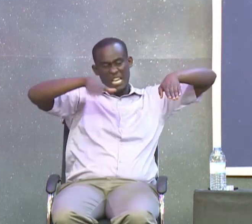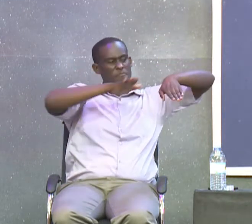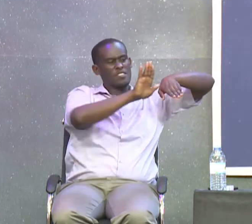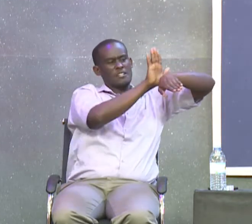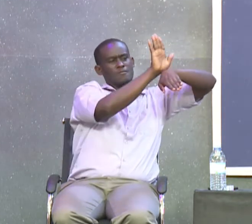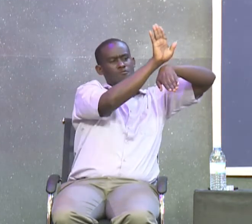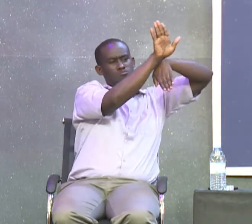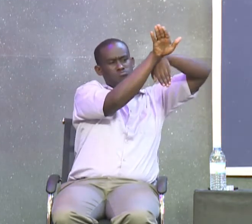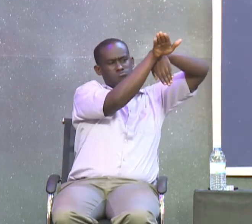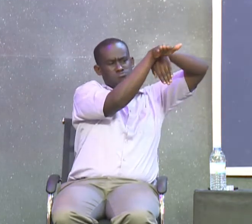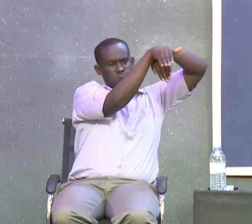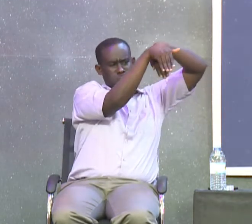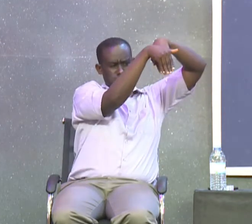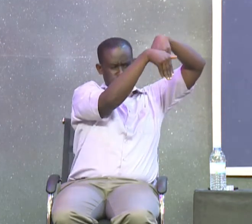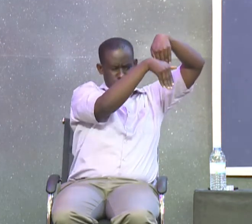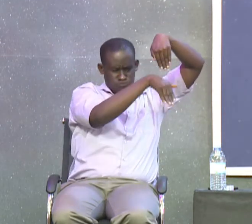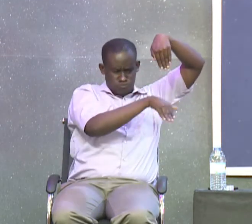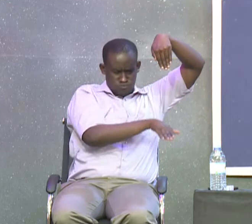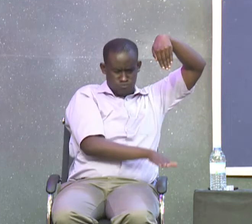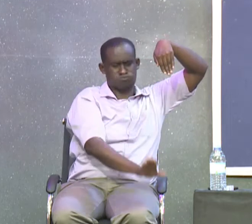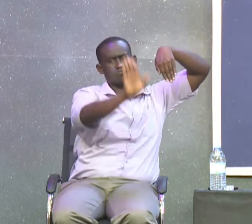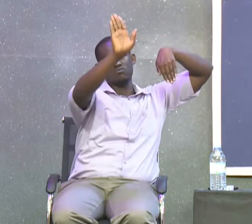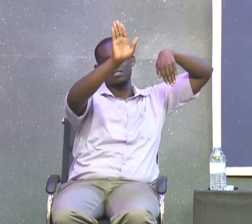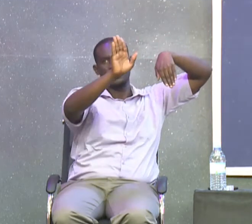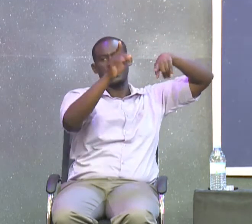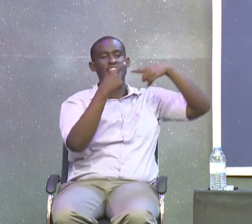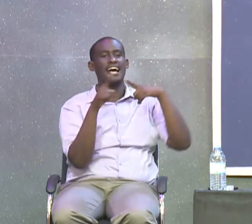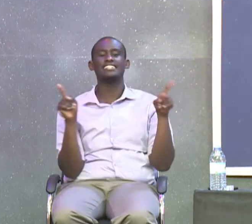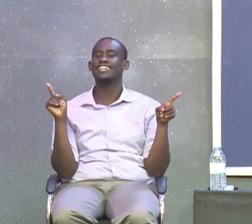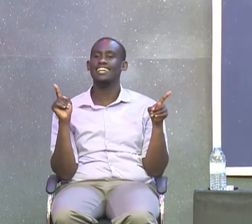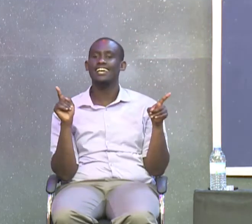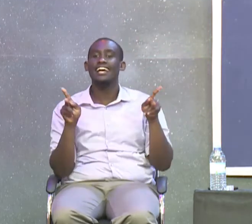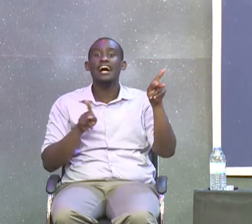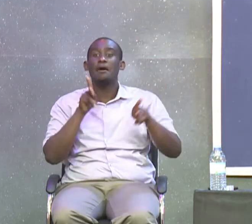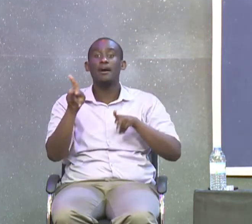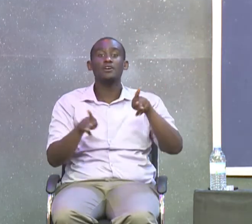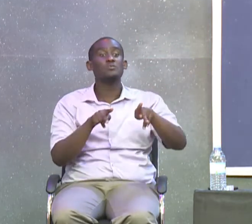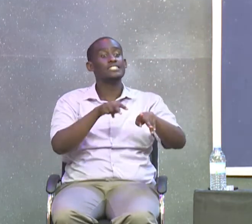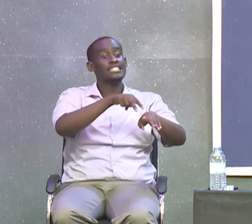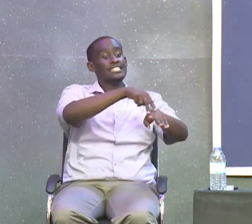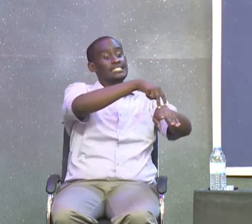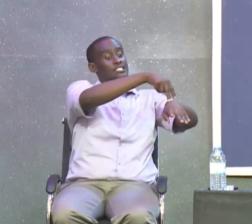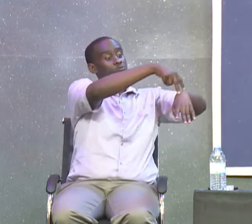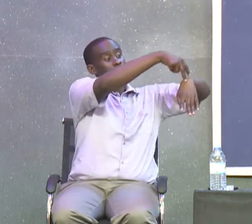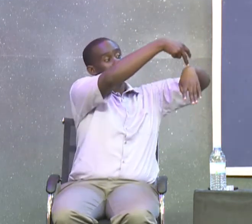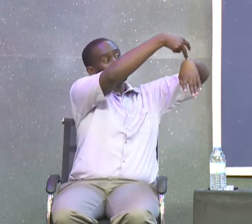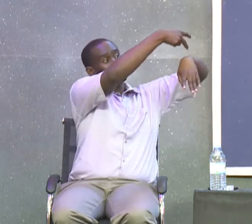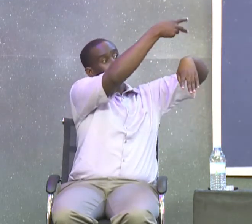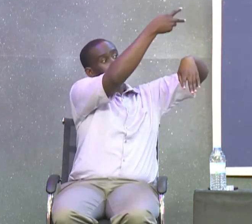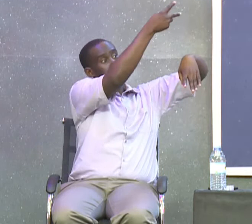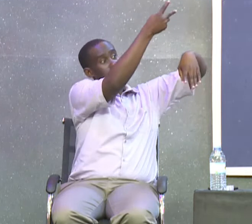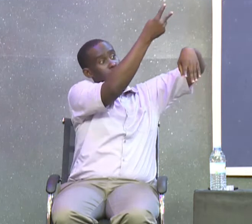ogenda kaserengeto kawanvu bw'otyo naye nga nako waliwo abaseerera obubi abayitawo